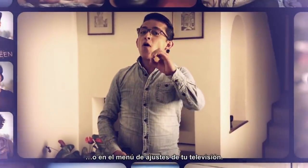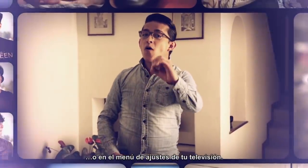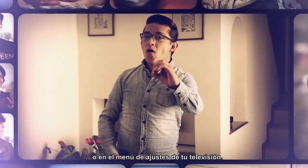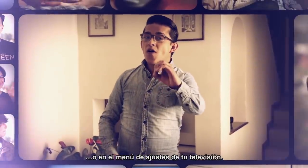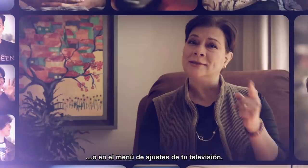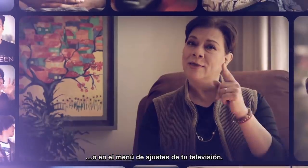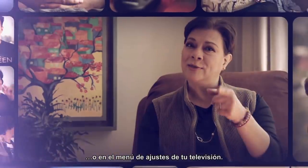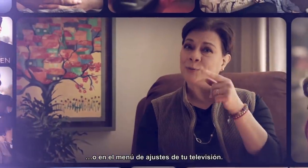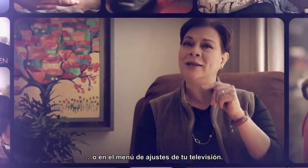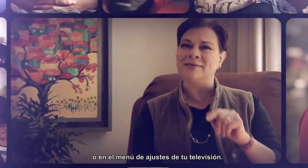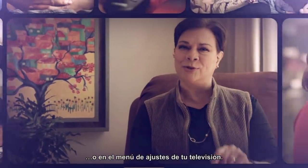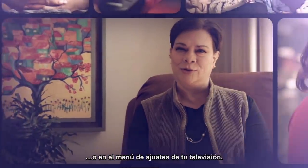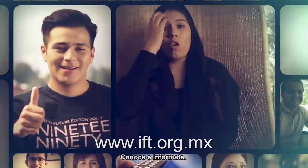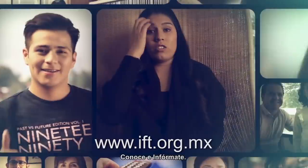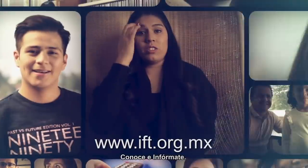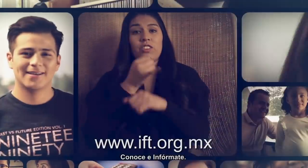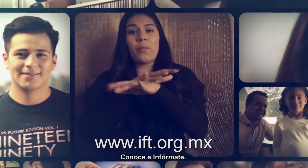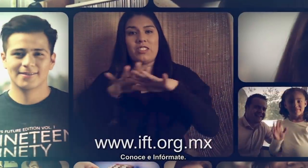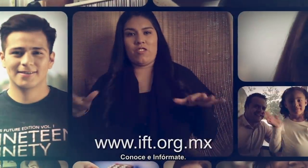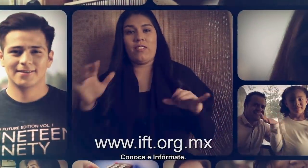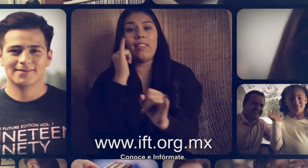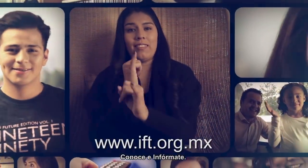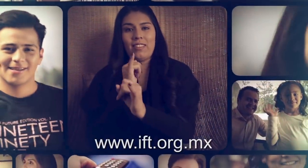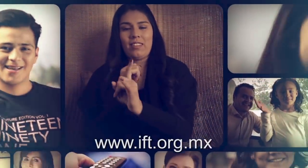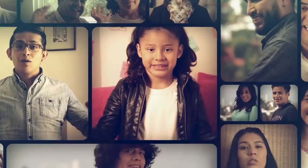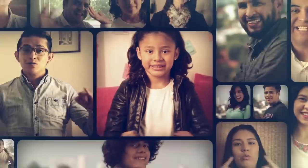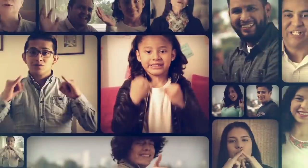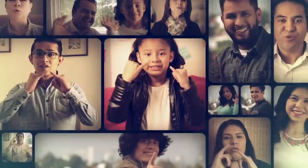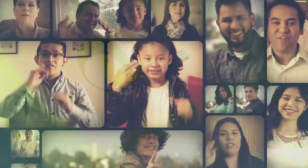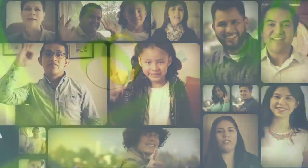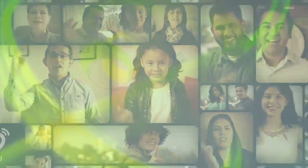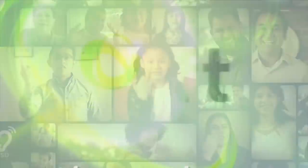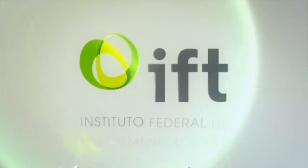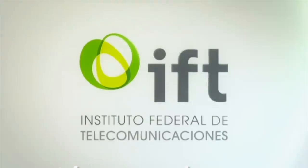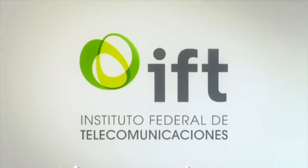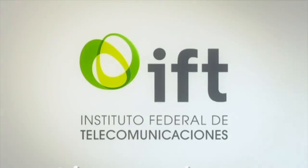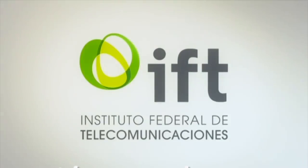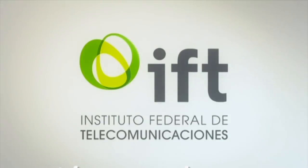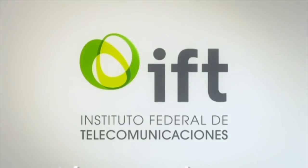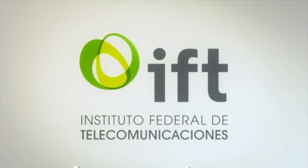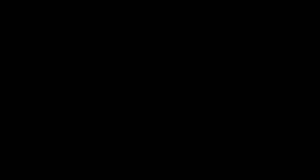el menú de ajustes de tu televisión. Conoce e infórmate. Instituto Federal de Telecomunicaciones. Instituto Telecomunicaciones.